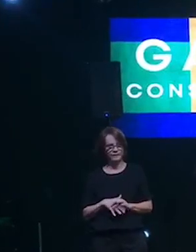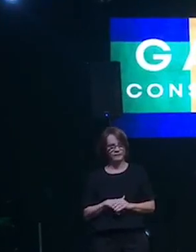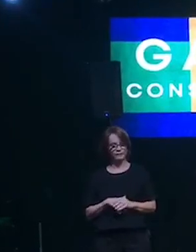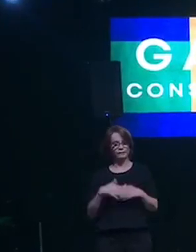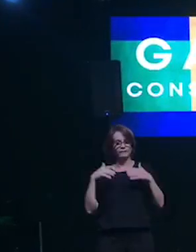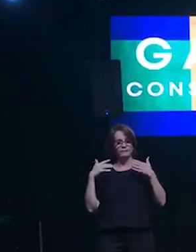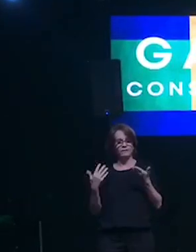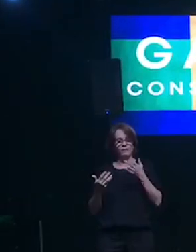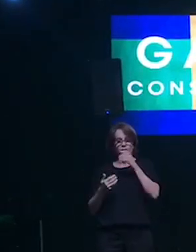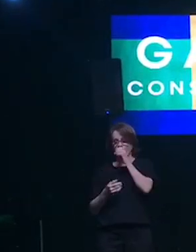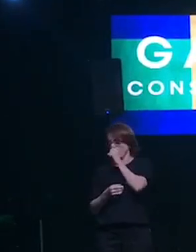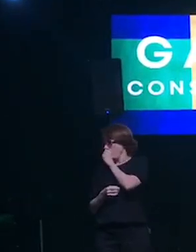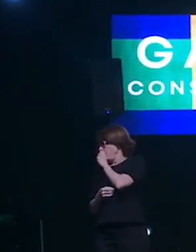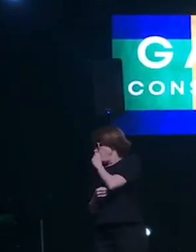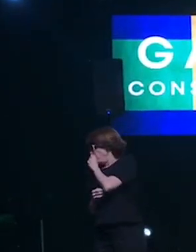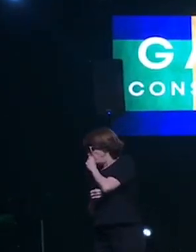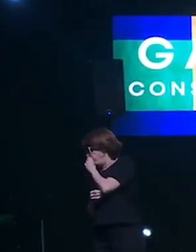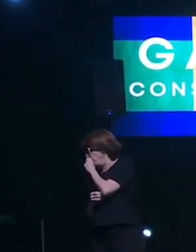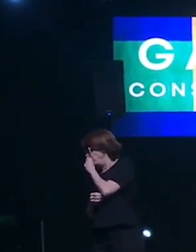Pessoal,